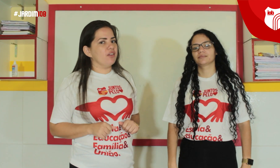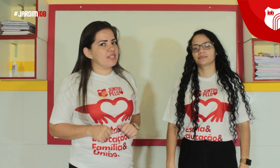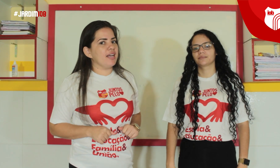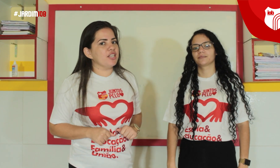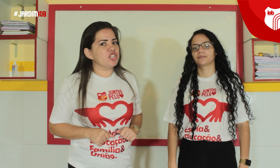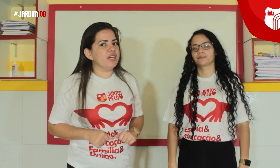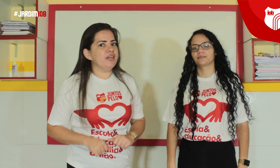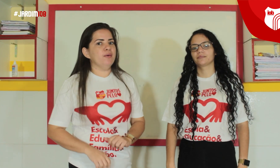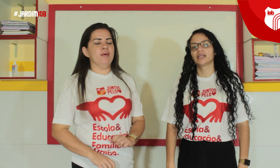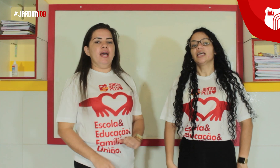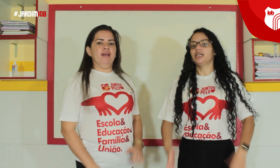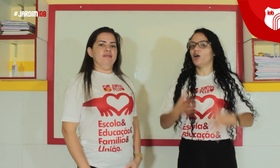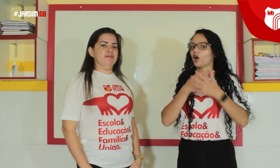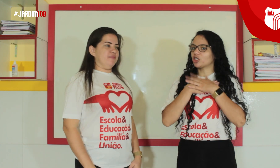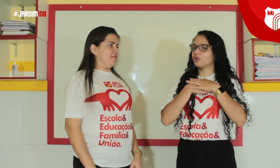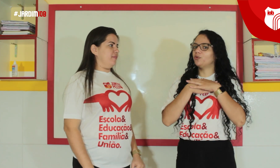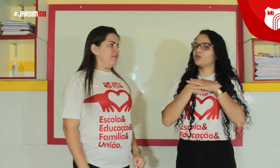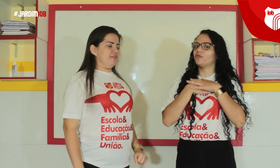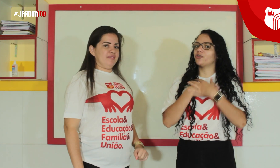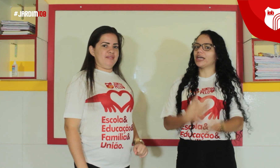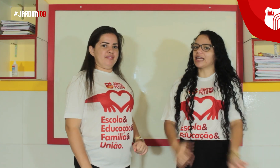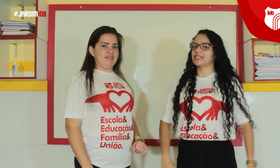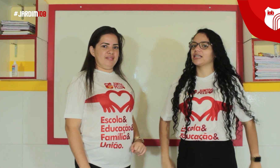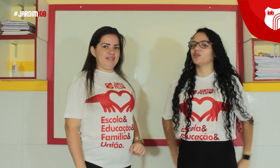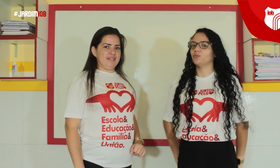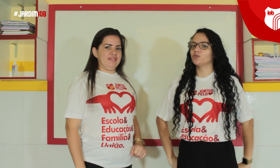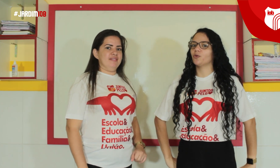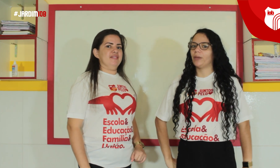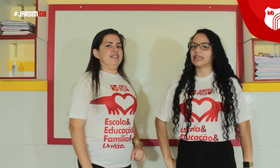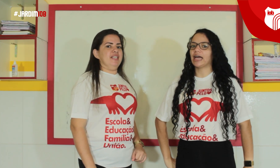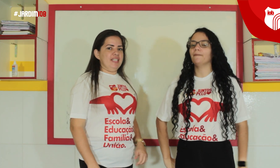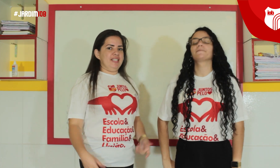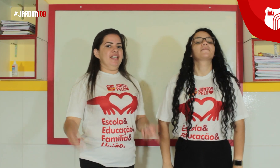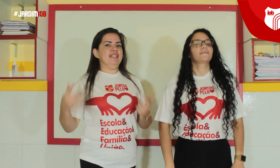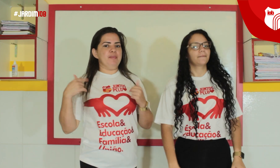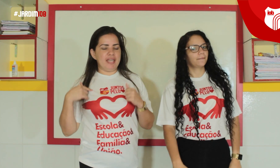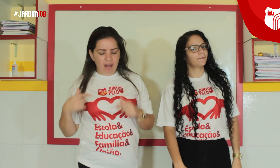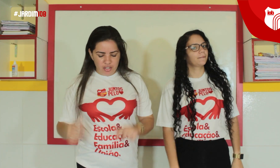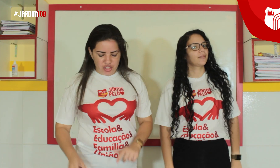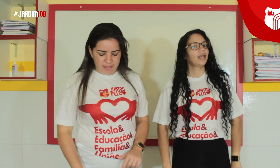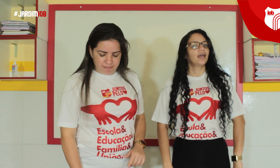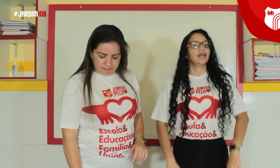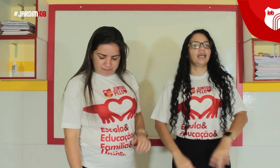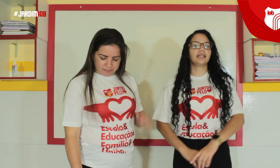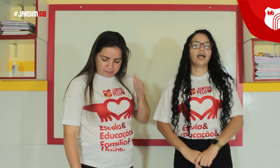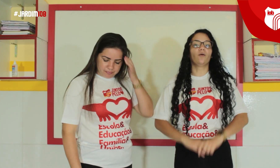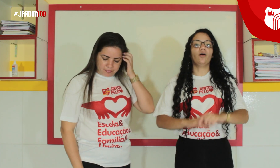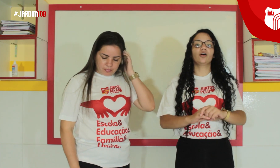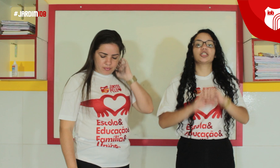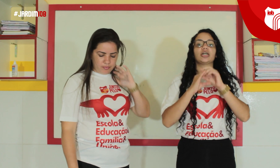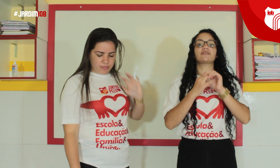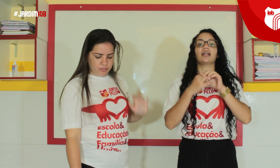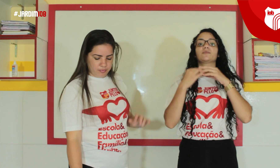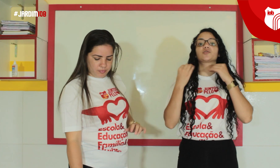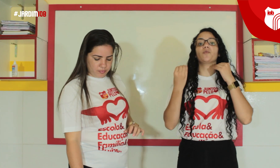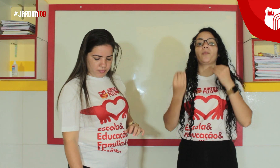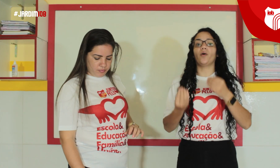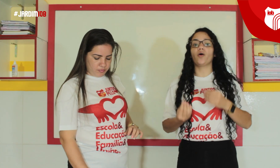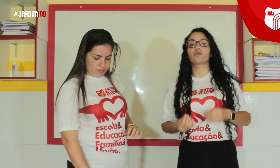nossa região. E eu gosto muito, viu, Tia Tarcida, do Mundo Bita? Tia também gosta. Então, hoje nós falamos um pouco